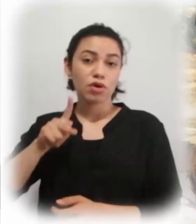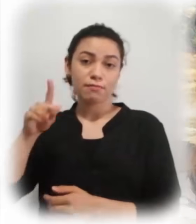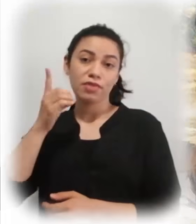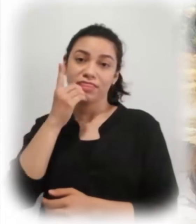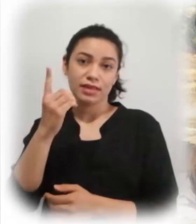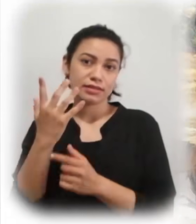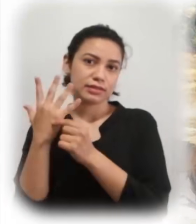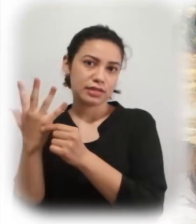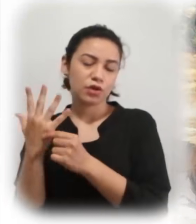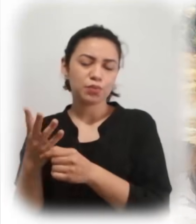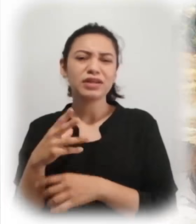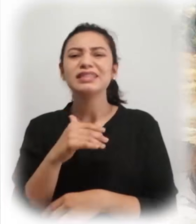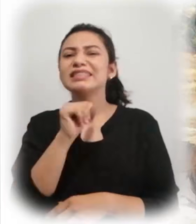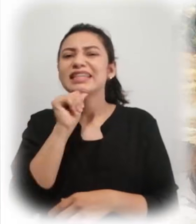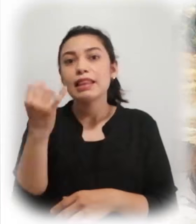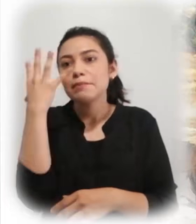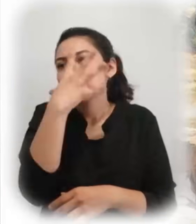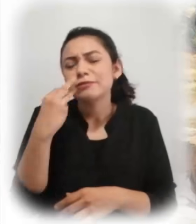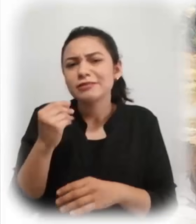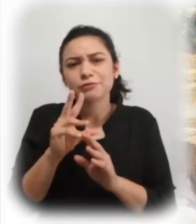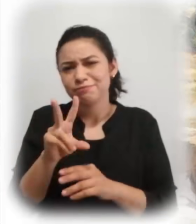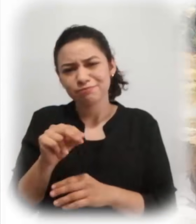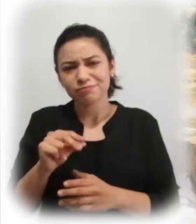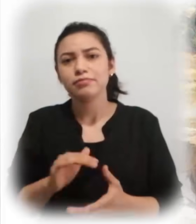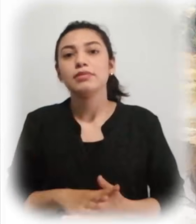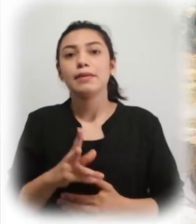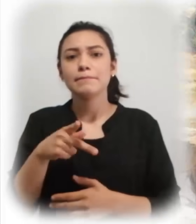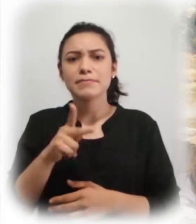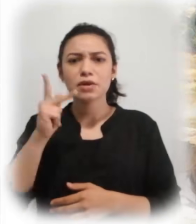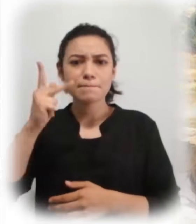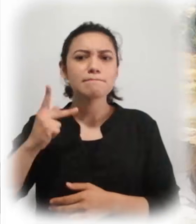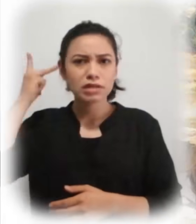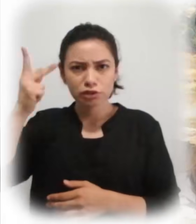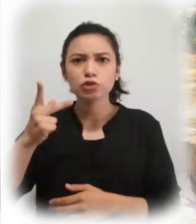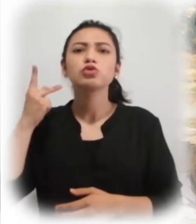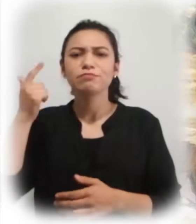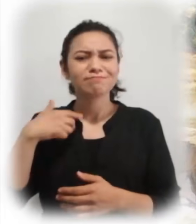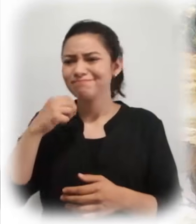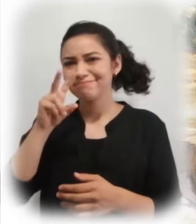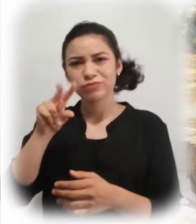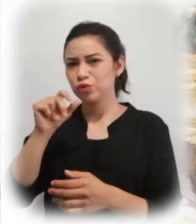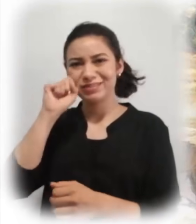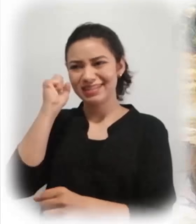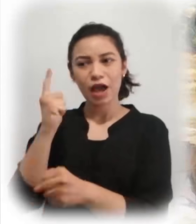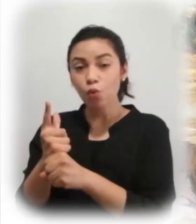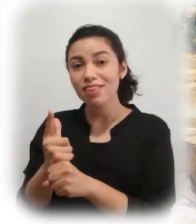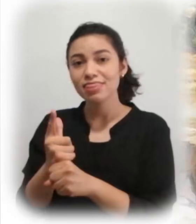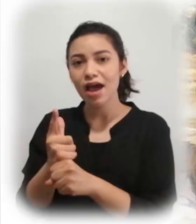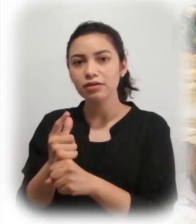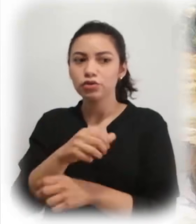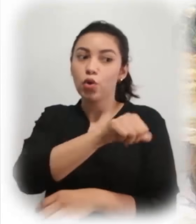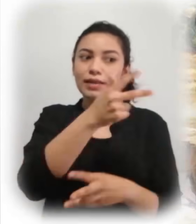asimilado a las ovejas. En cambio, es casi inaguantable para los que lo tienen que